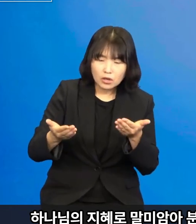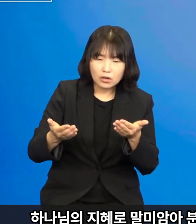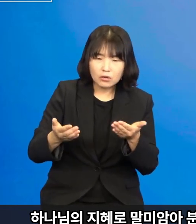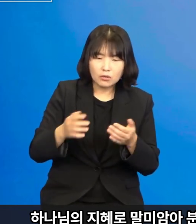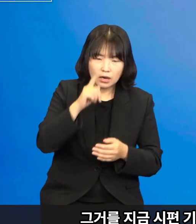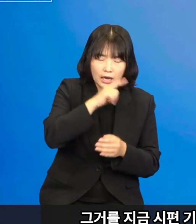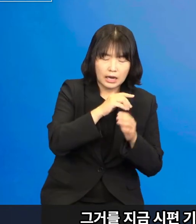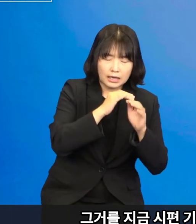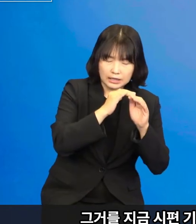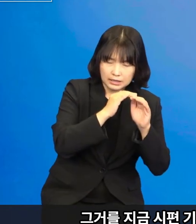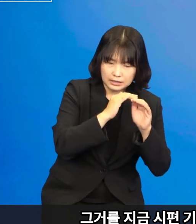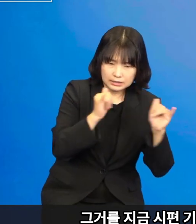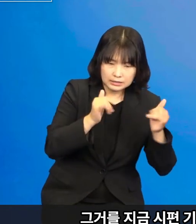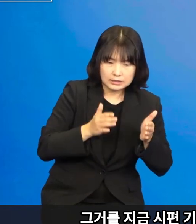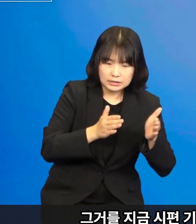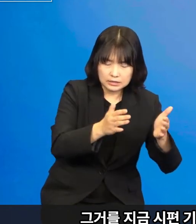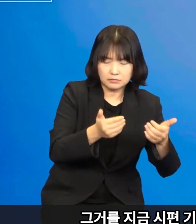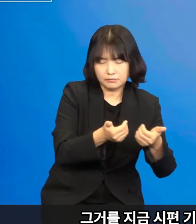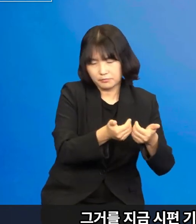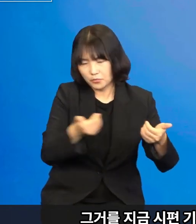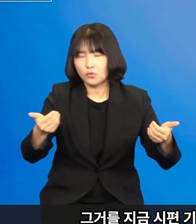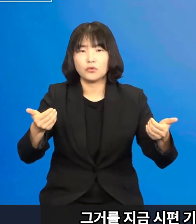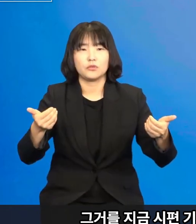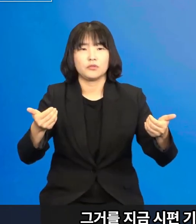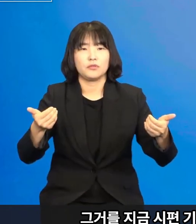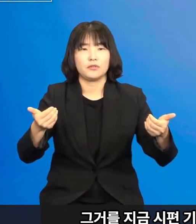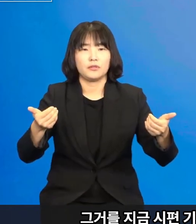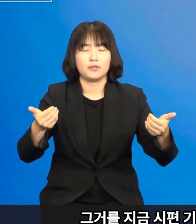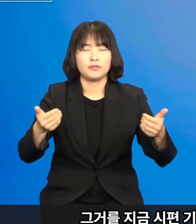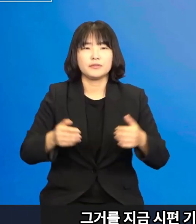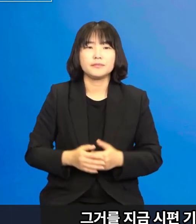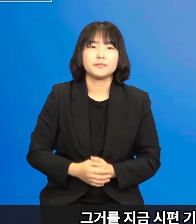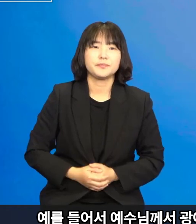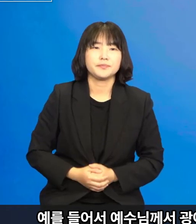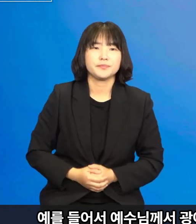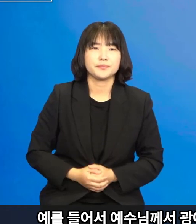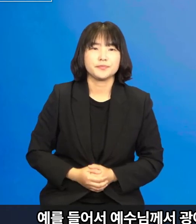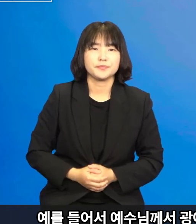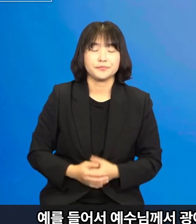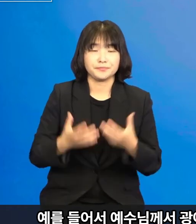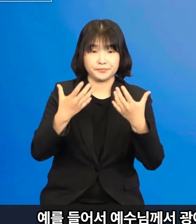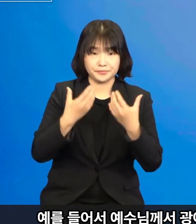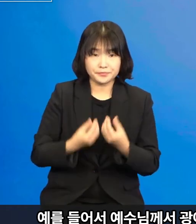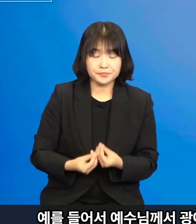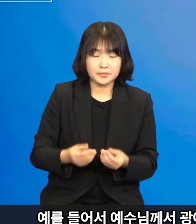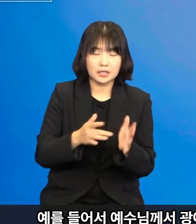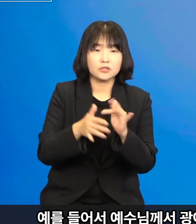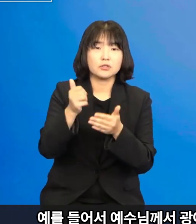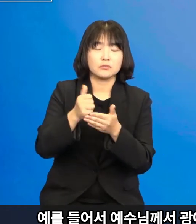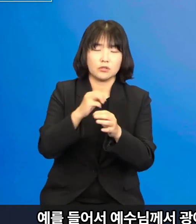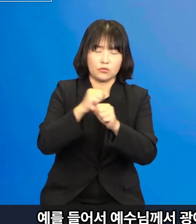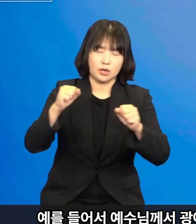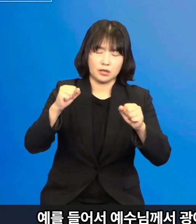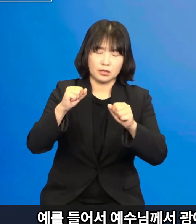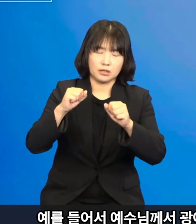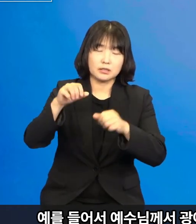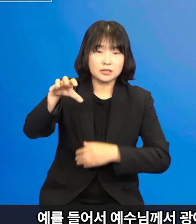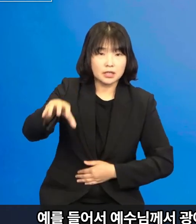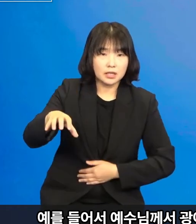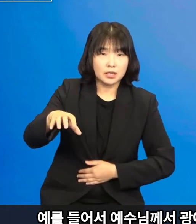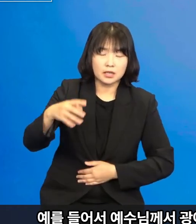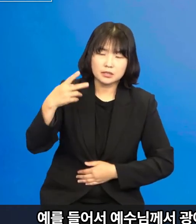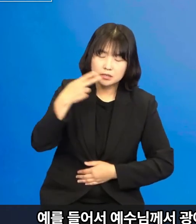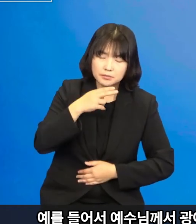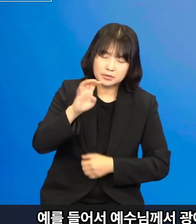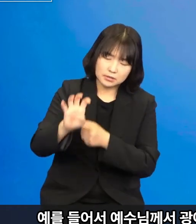길에서. 그거를 지금 시편 기자는 말씀하고 있는 것입니다. 예를 들어서 예수님께서 광야에서 금식하며